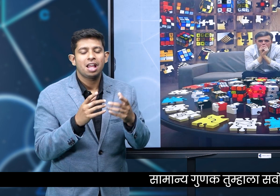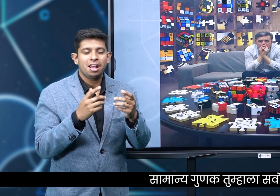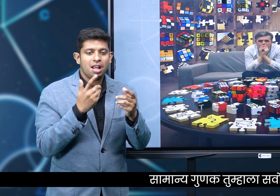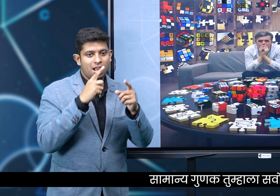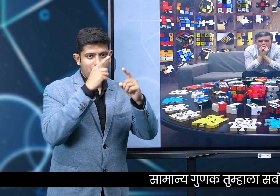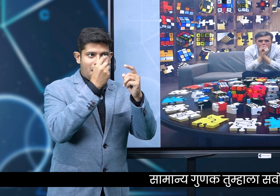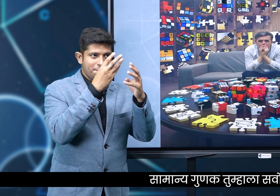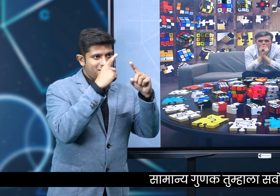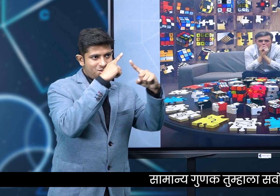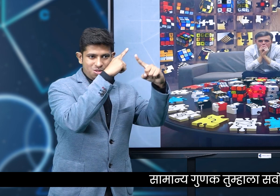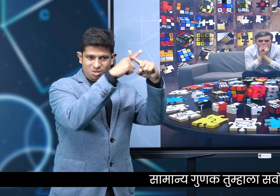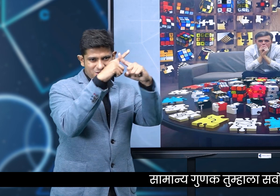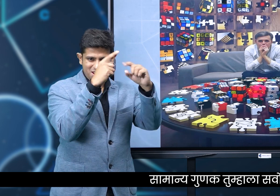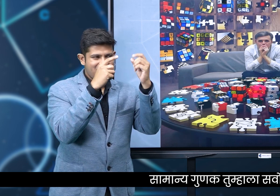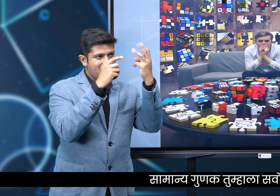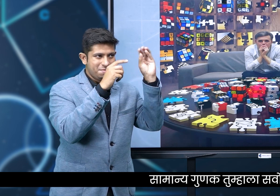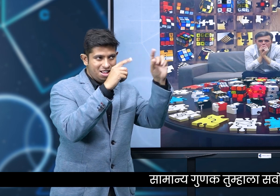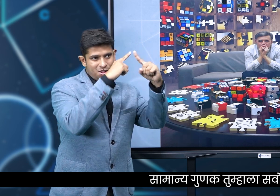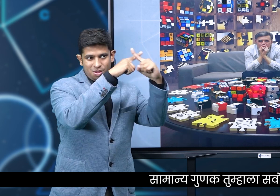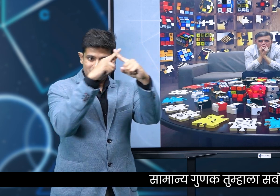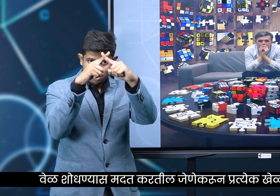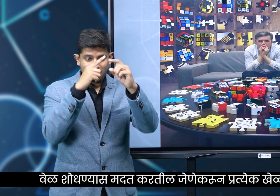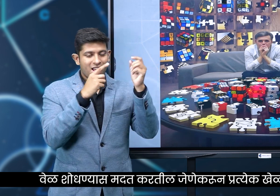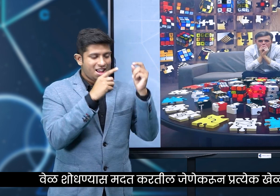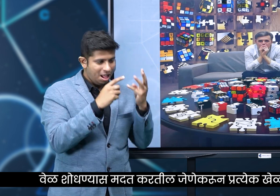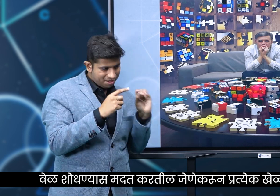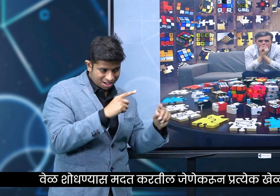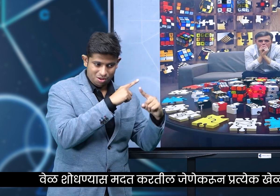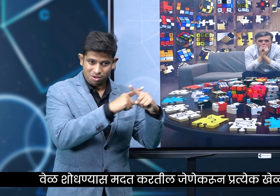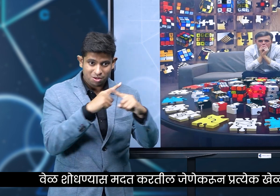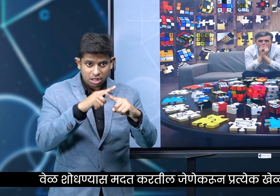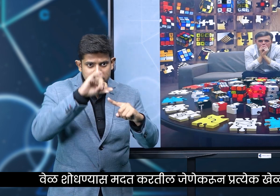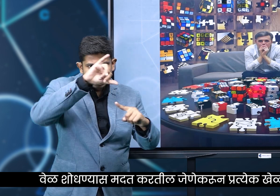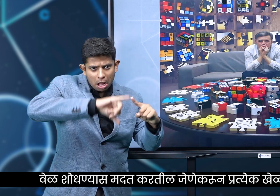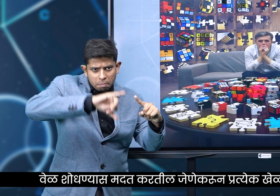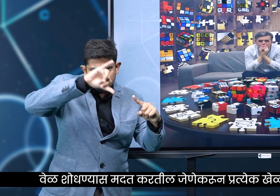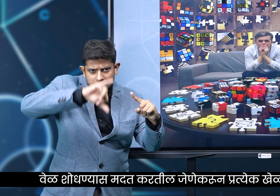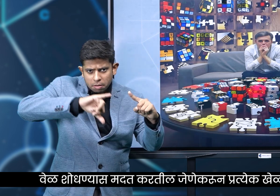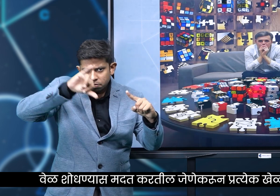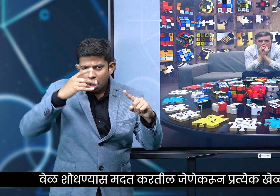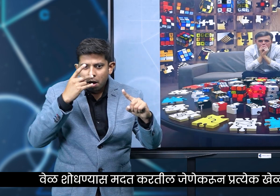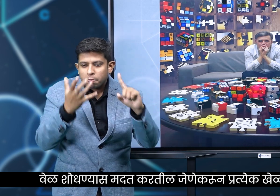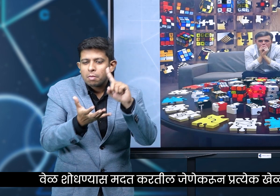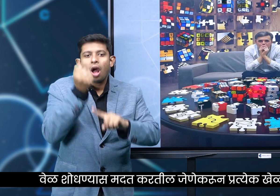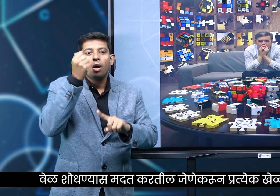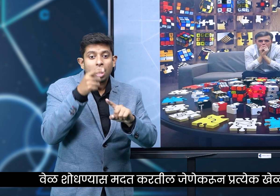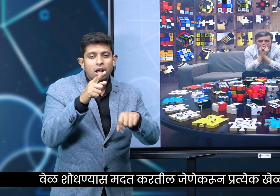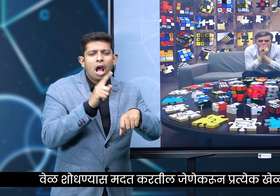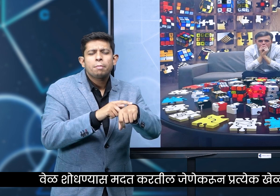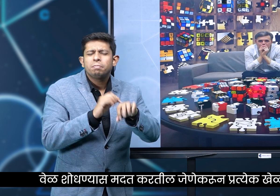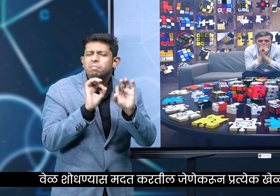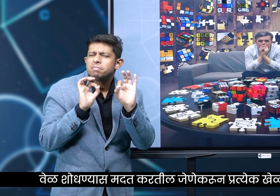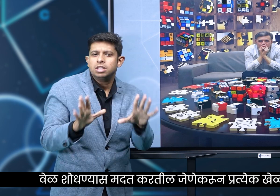सामान्य गुणक तुम्हाला सर्वोत्तम वेळ शोधण्यास मदत करतील, जेणेकरून प्रत्येक वेळ विलंब न करता सुरू